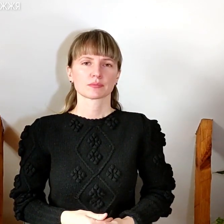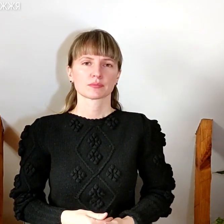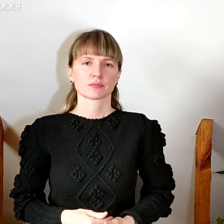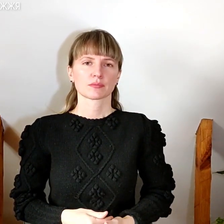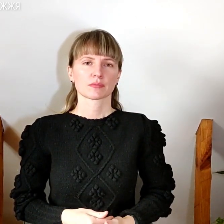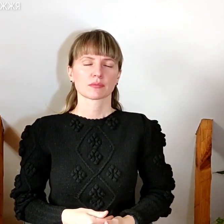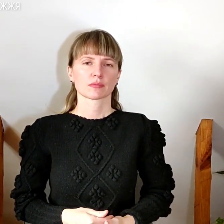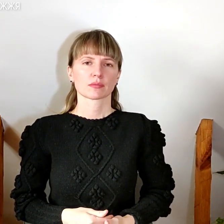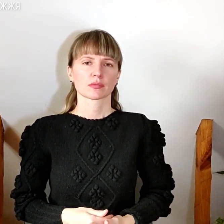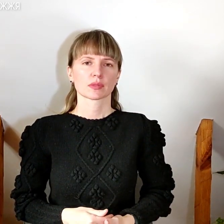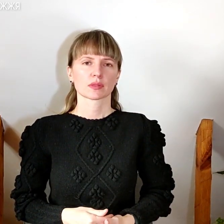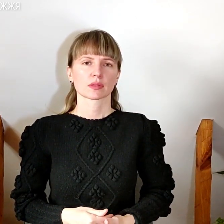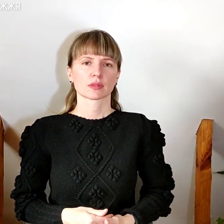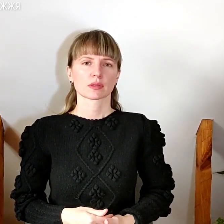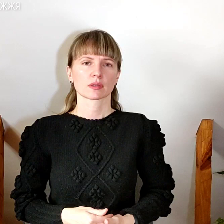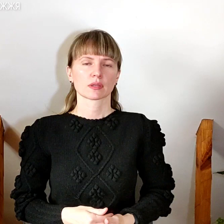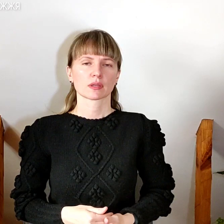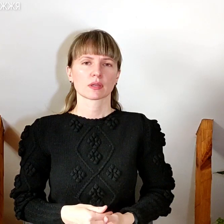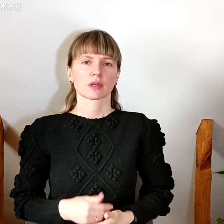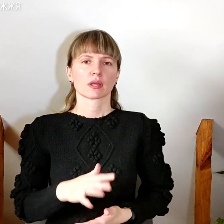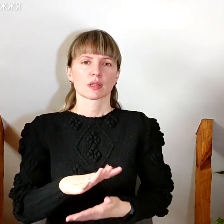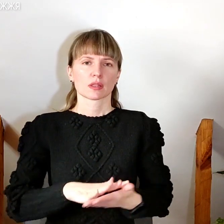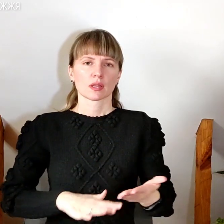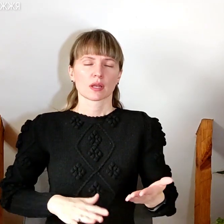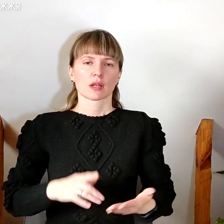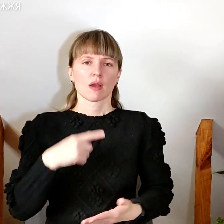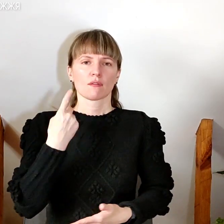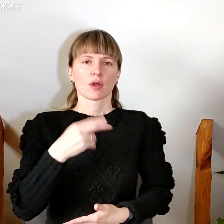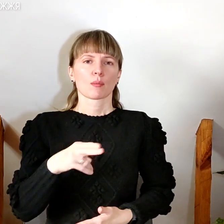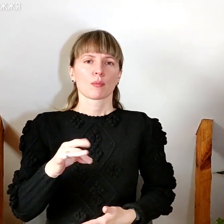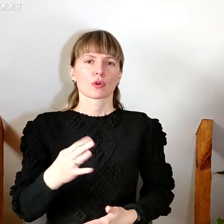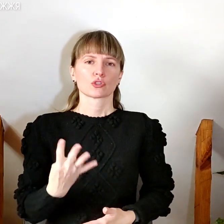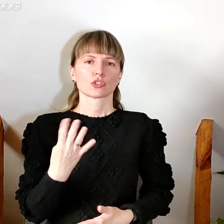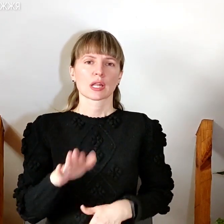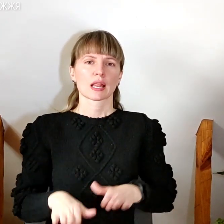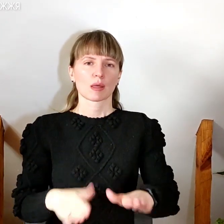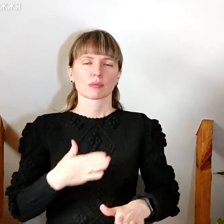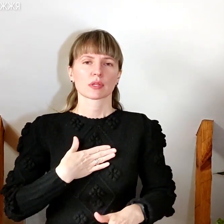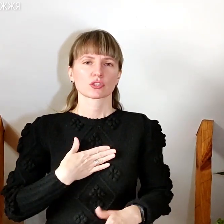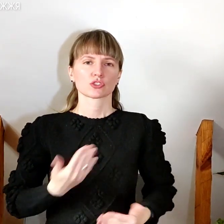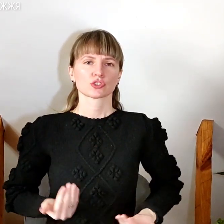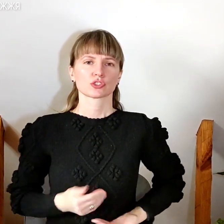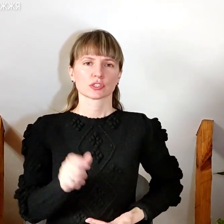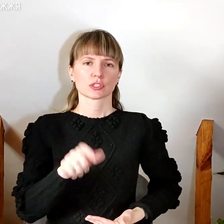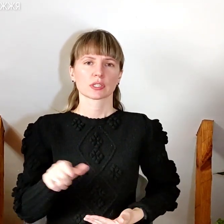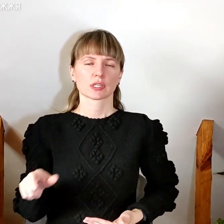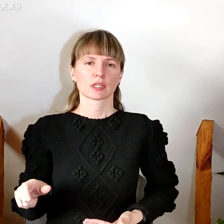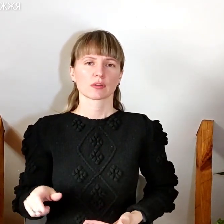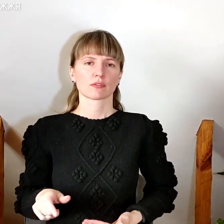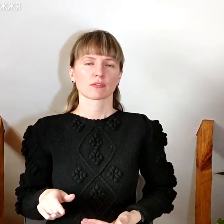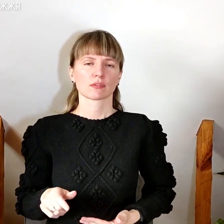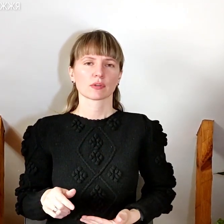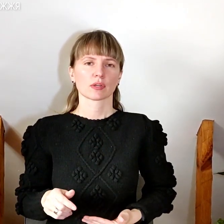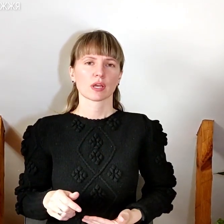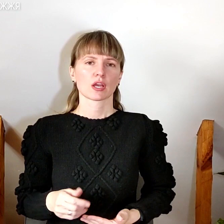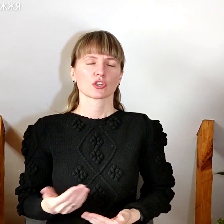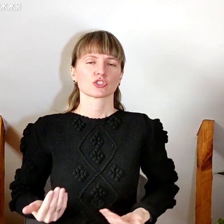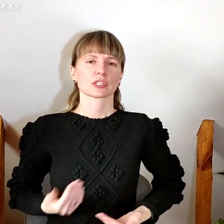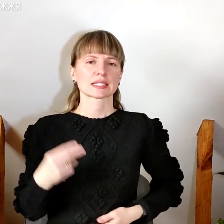Так. Далі ми продовжимо говорити про чотирилапих наших мешканців. Власне, жителі Запоріжжя у